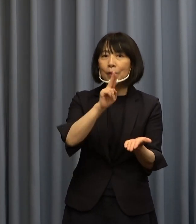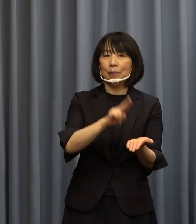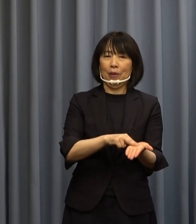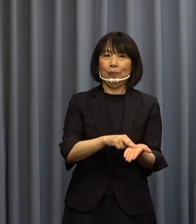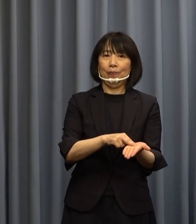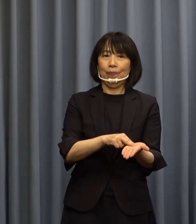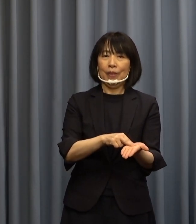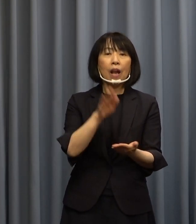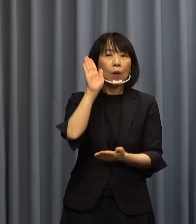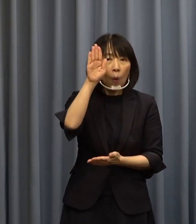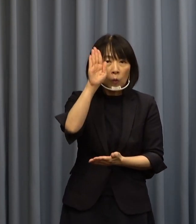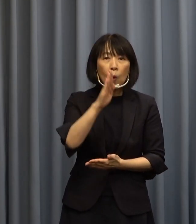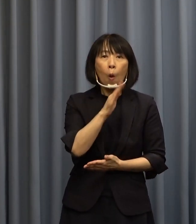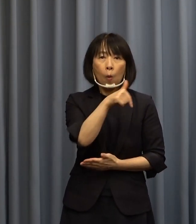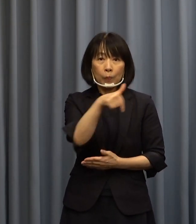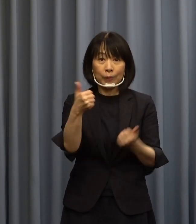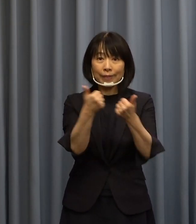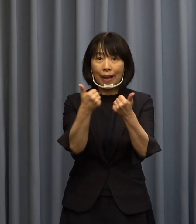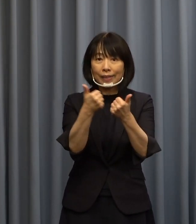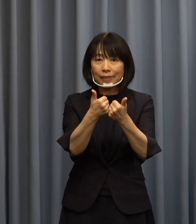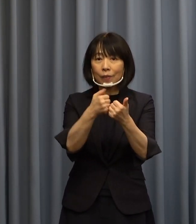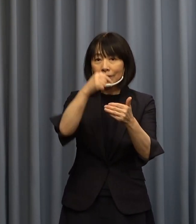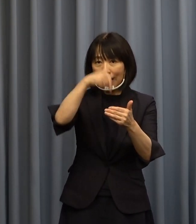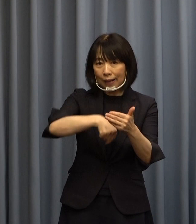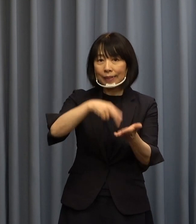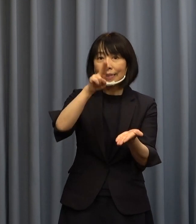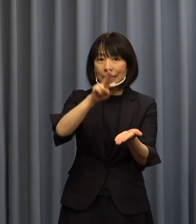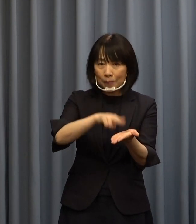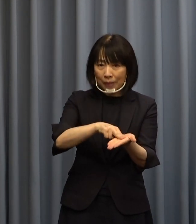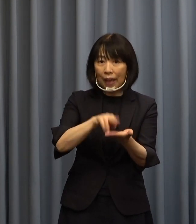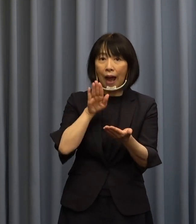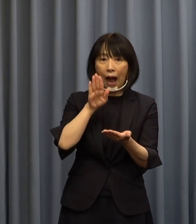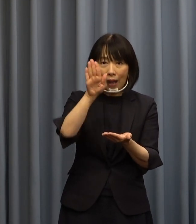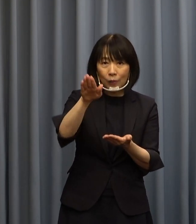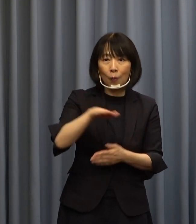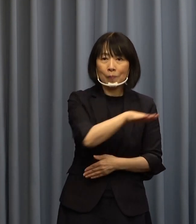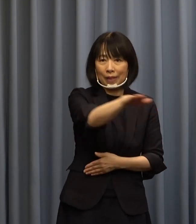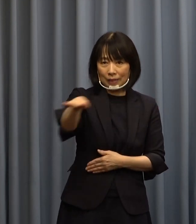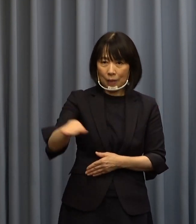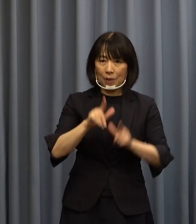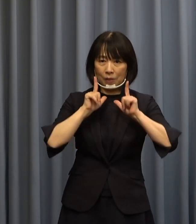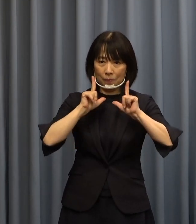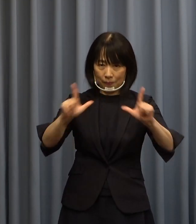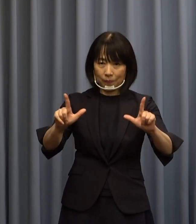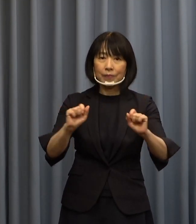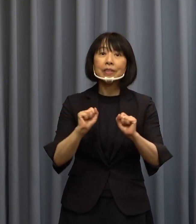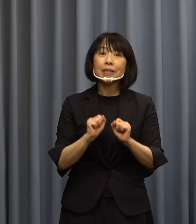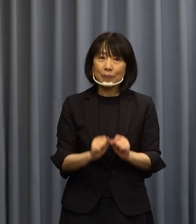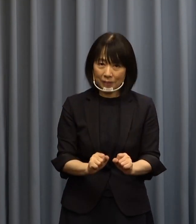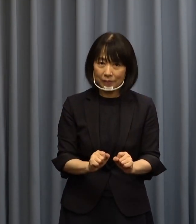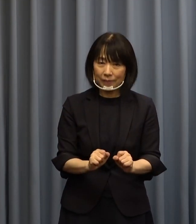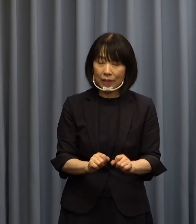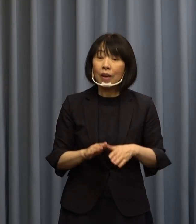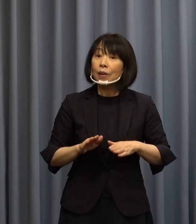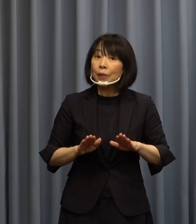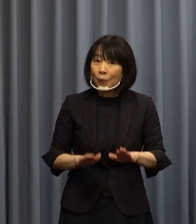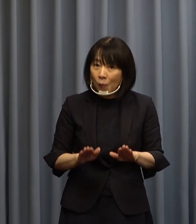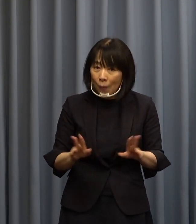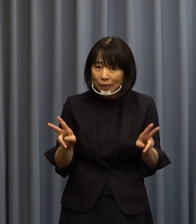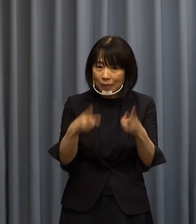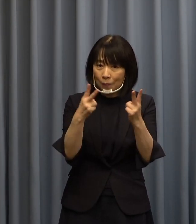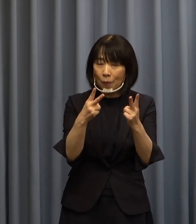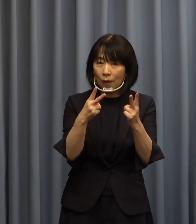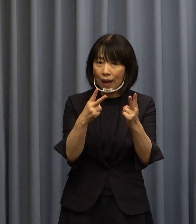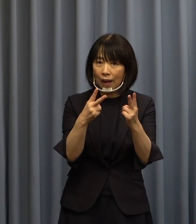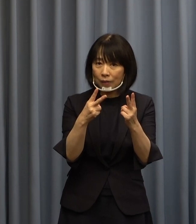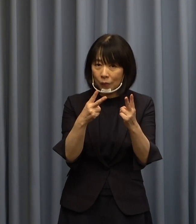本部会議を行った時点で皆様に正確にお答えをさせていただきたいと思いますが今日の諮問